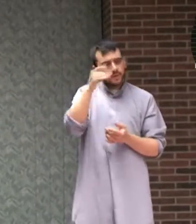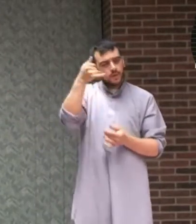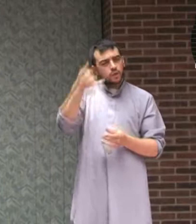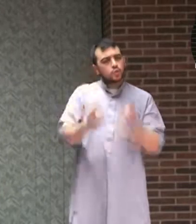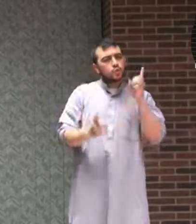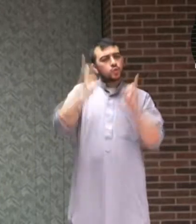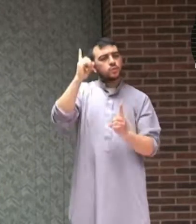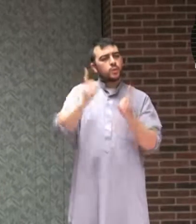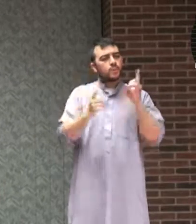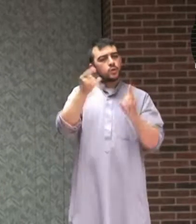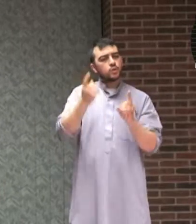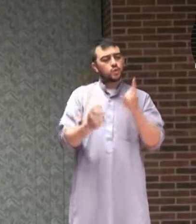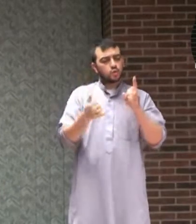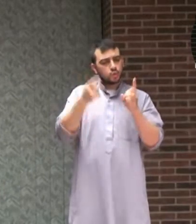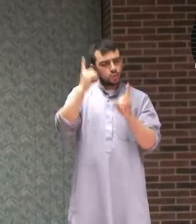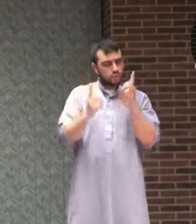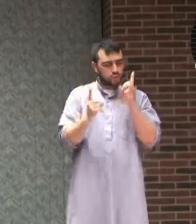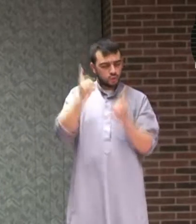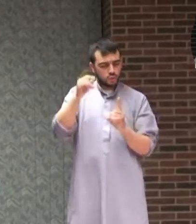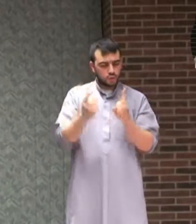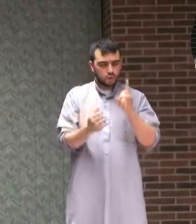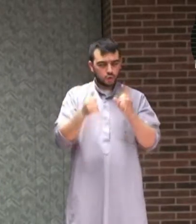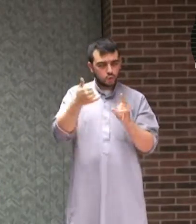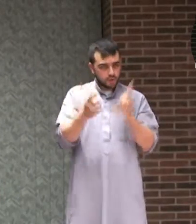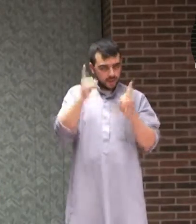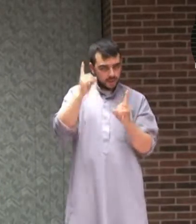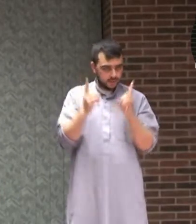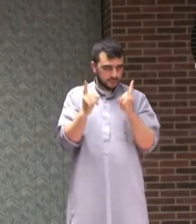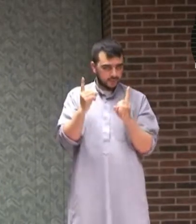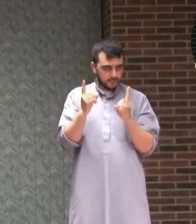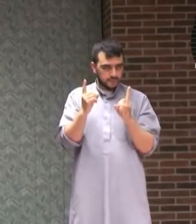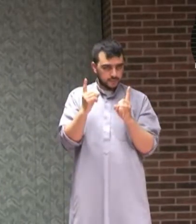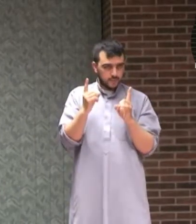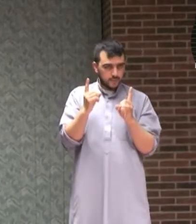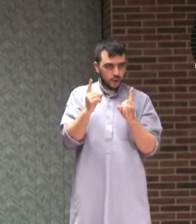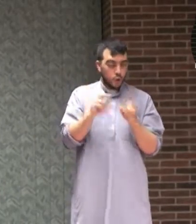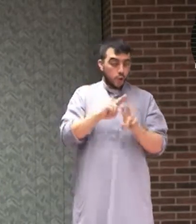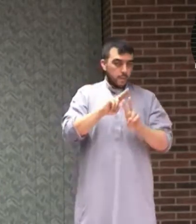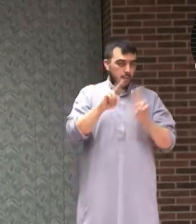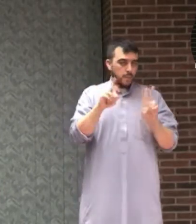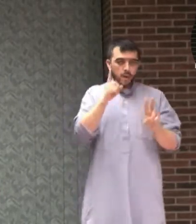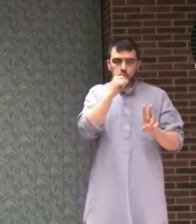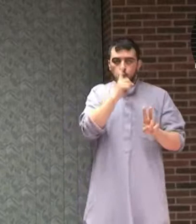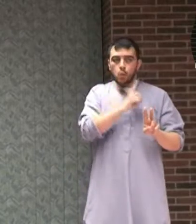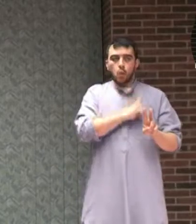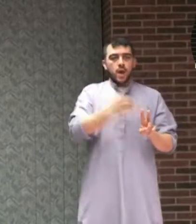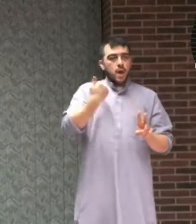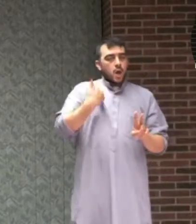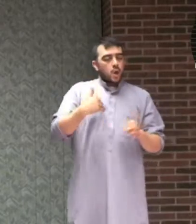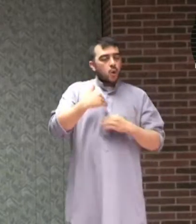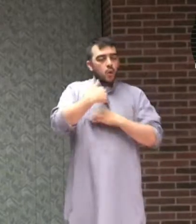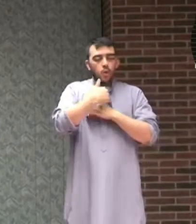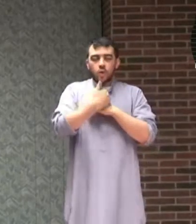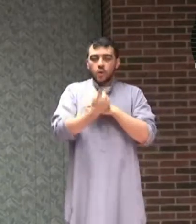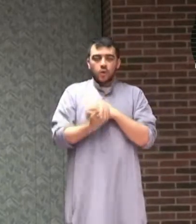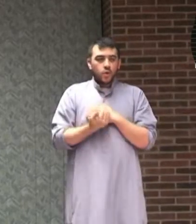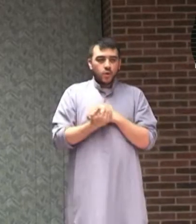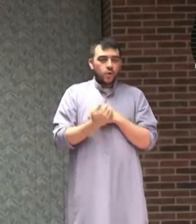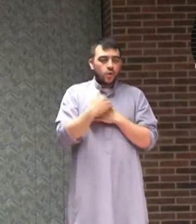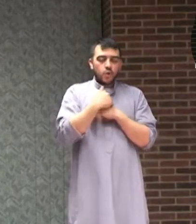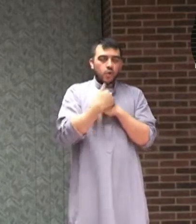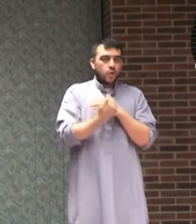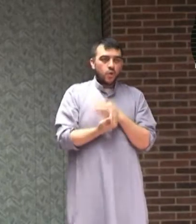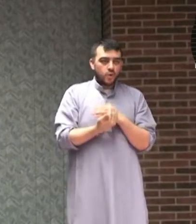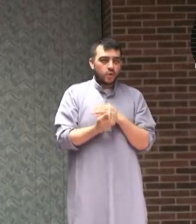Ramadan, le jour du Eid, le jour d'une fête telle que celle-ci, vous savez que le croyant en général est heureux